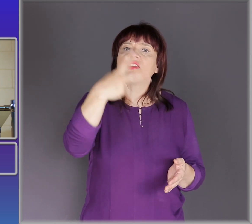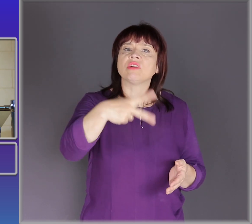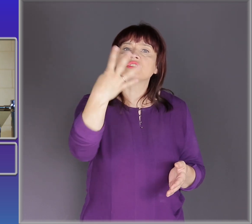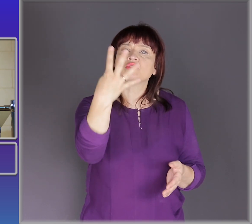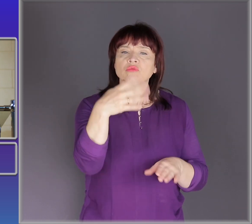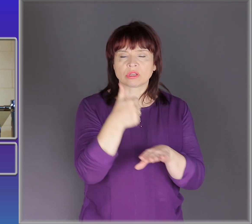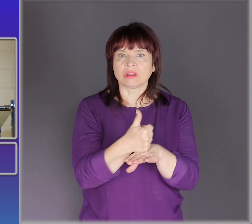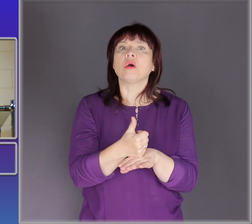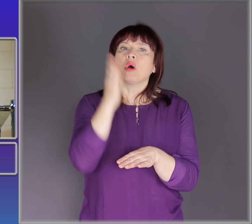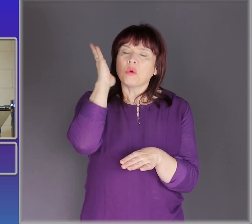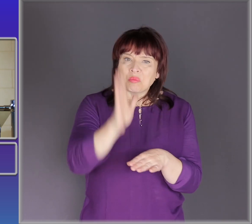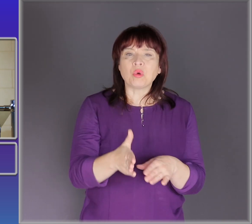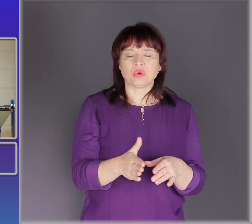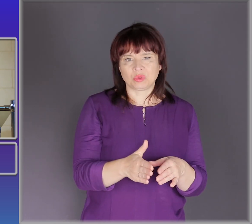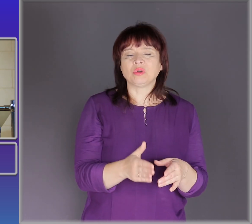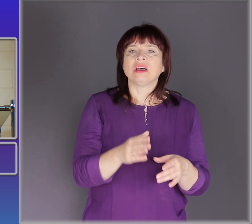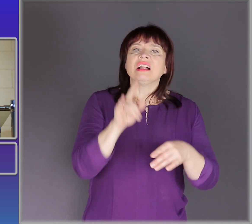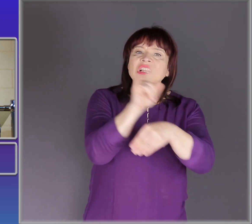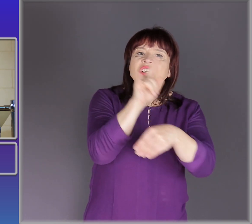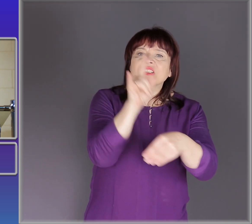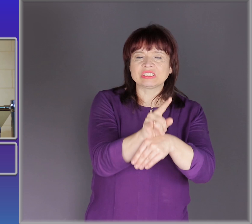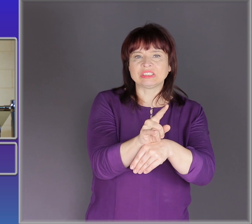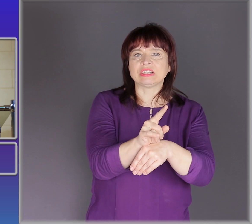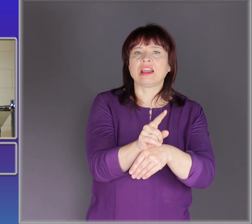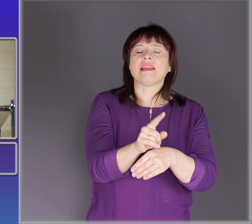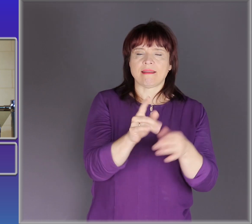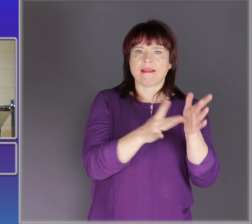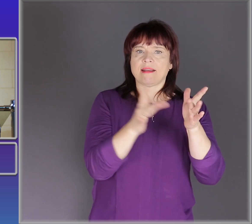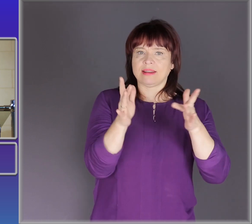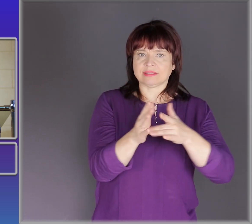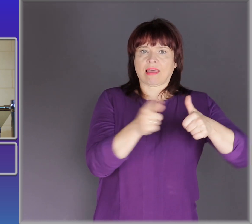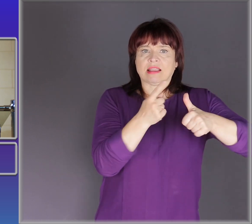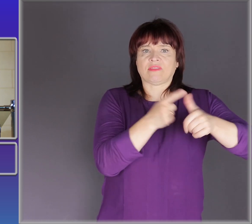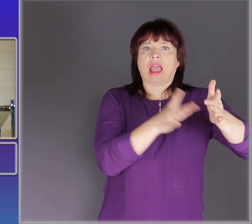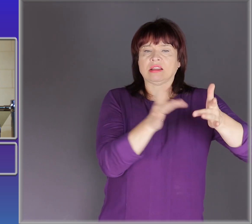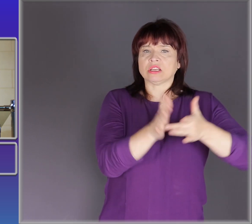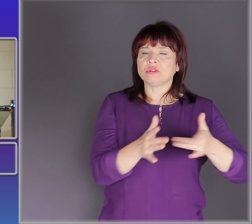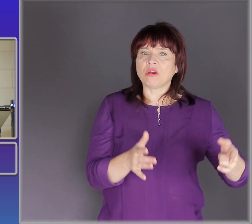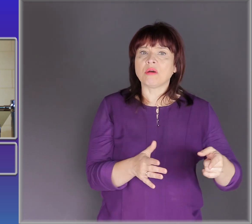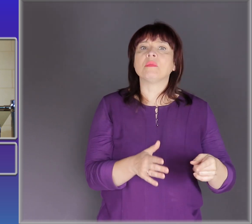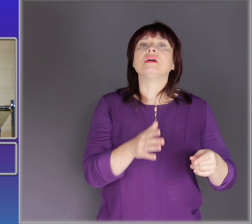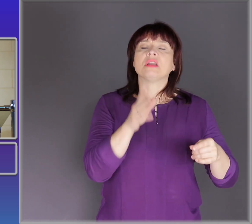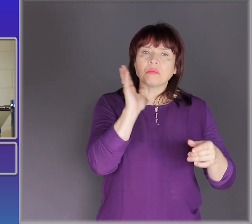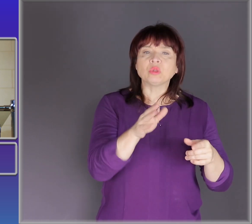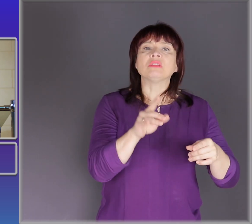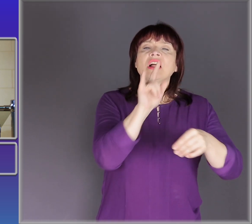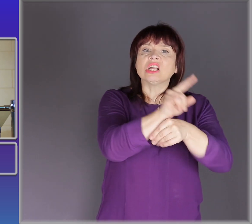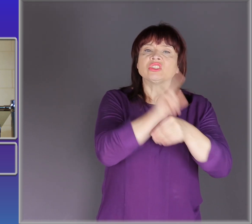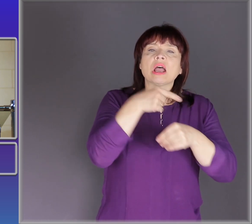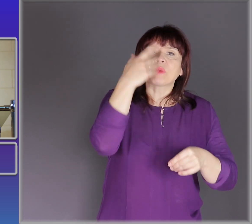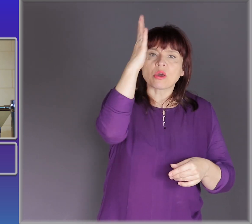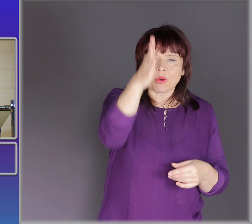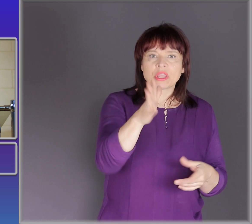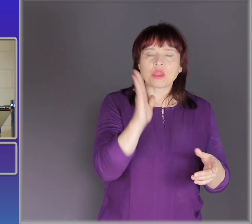24 главе восстанут лжехристы и лжепророки и дадут великие знамения и чудеса